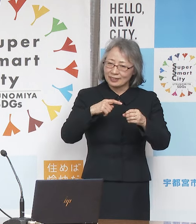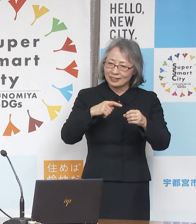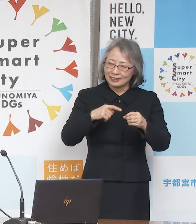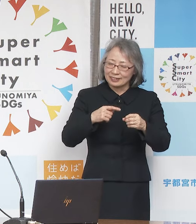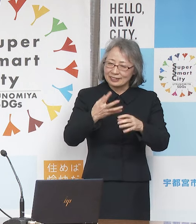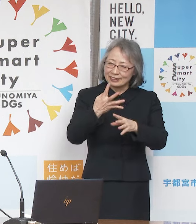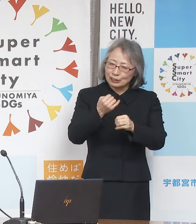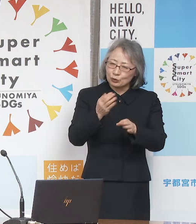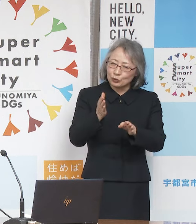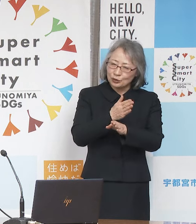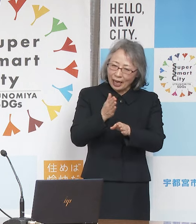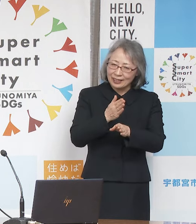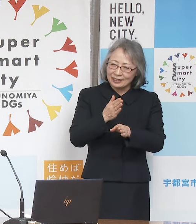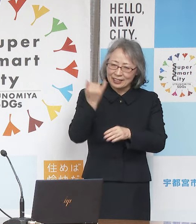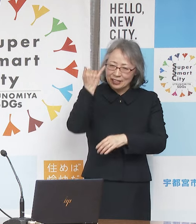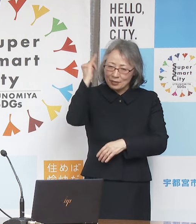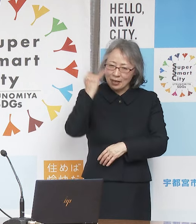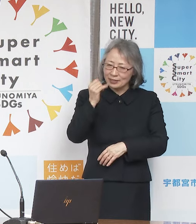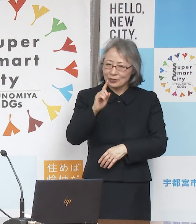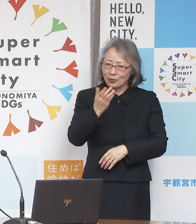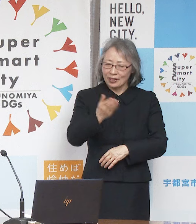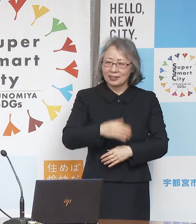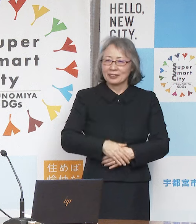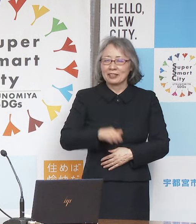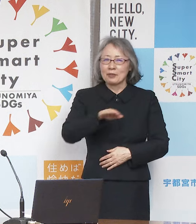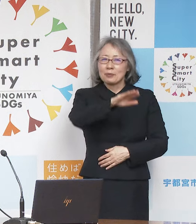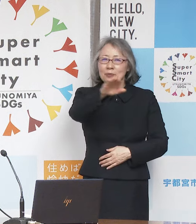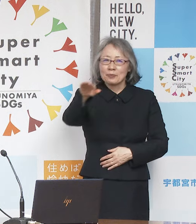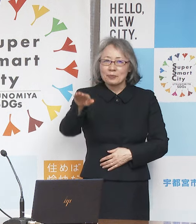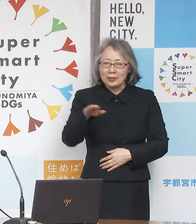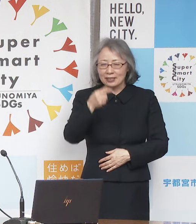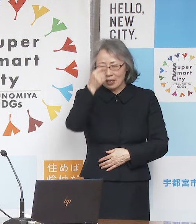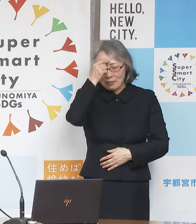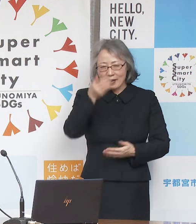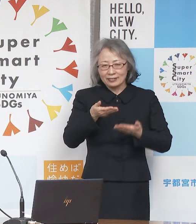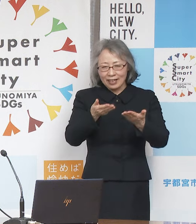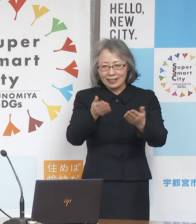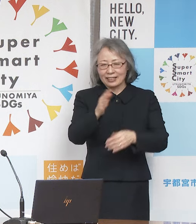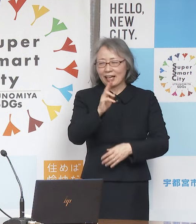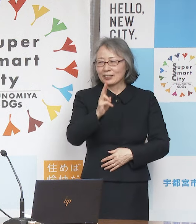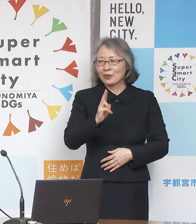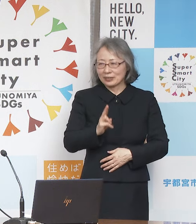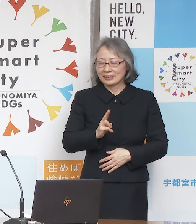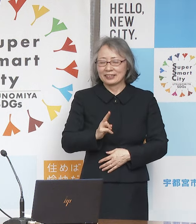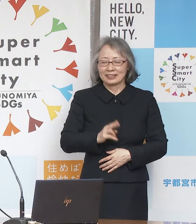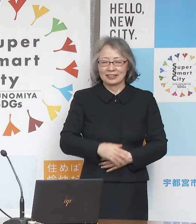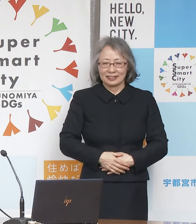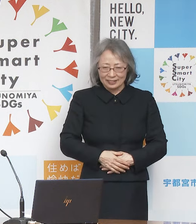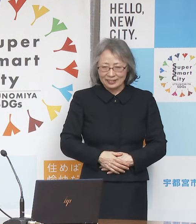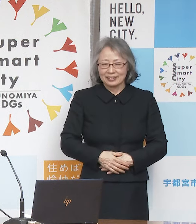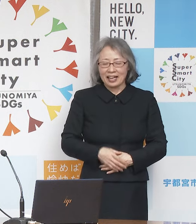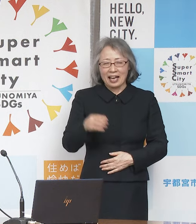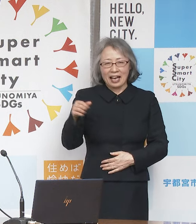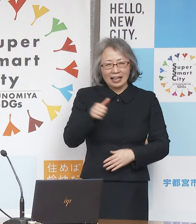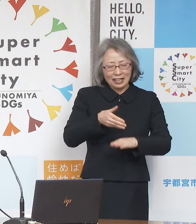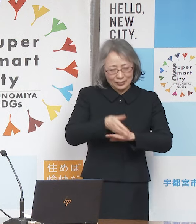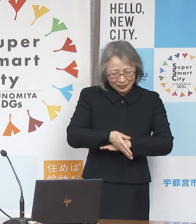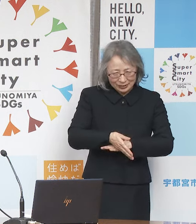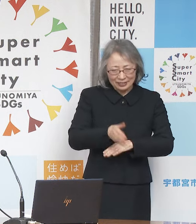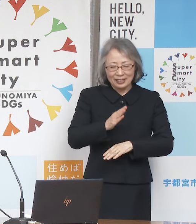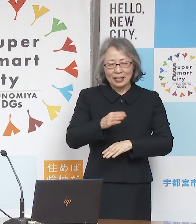ぐらいまでのことをこうメですてよろしいでしょうかま皆さんに迷惑かからないように早すぎてもダメ